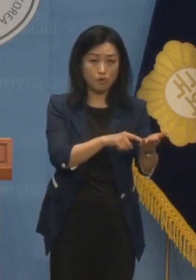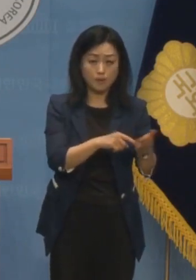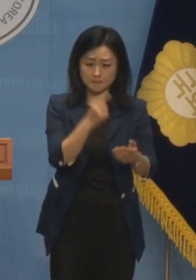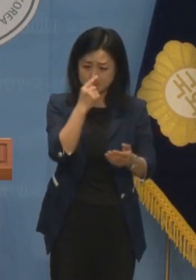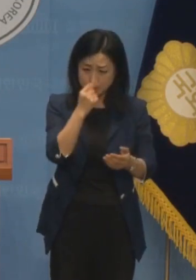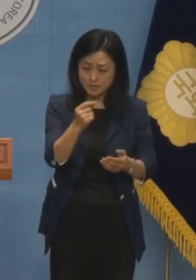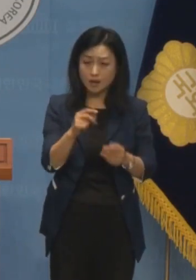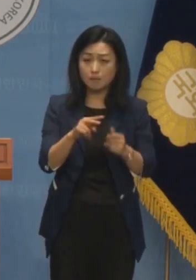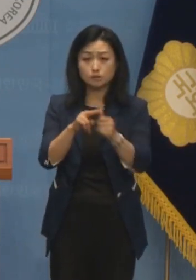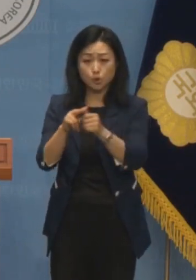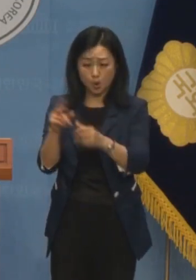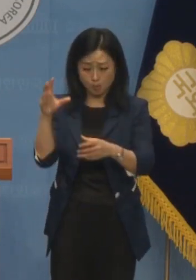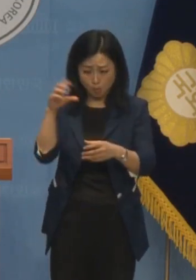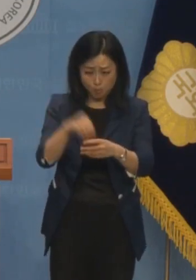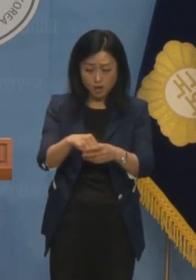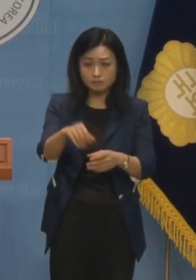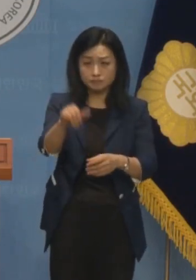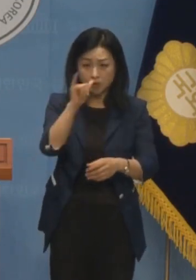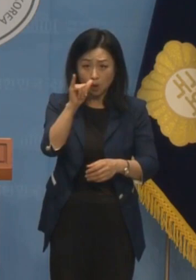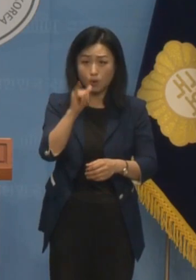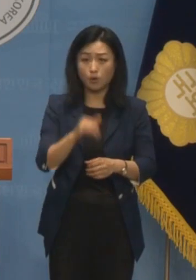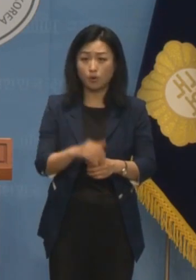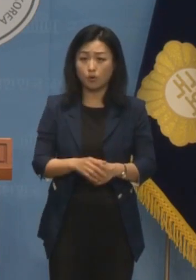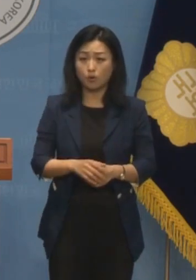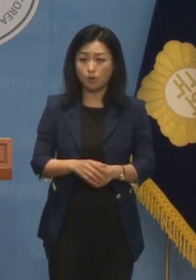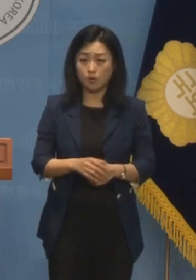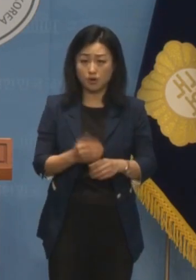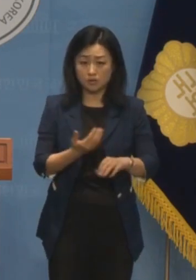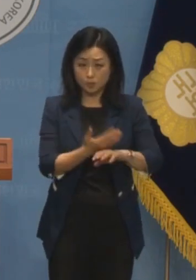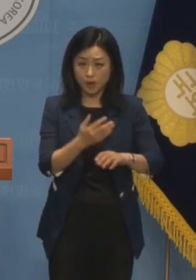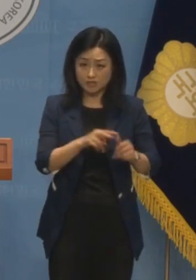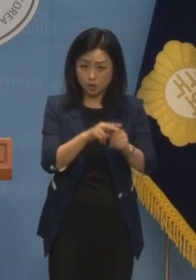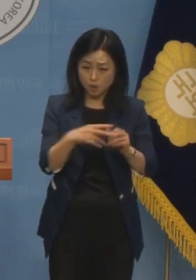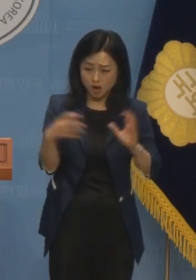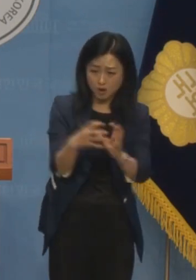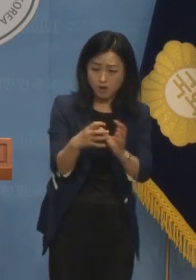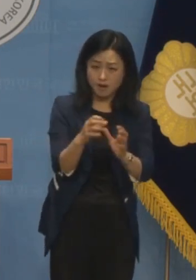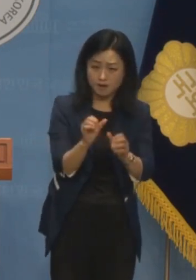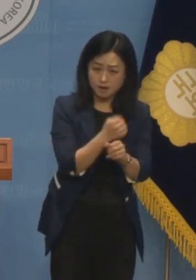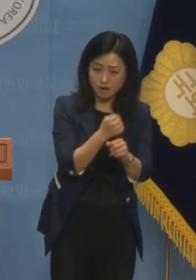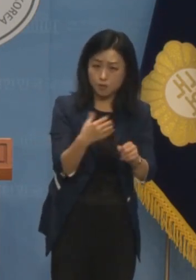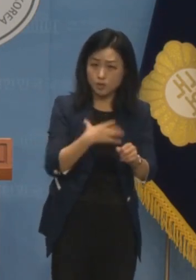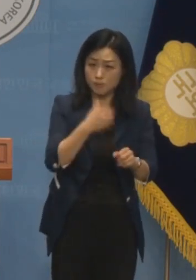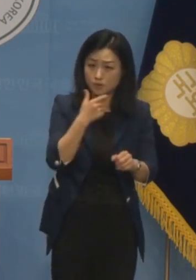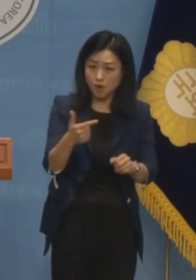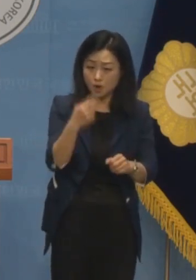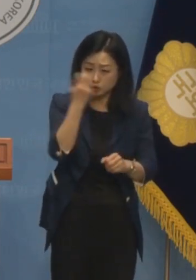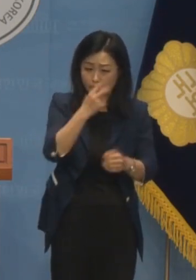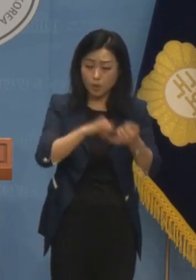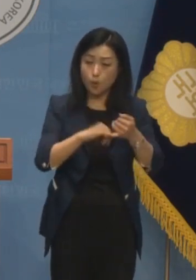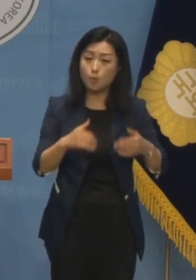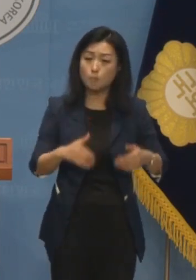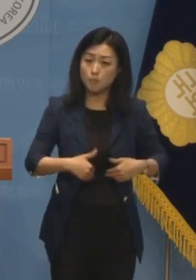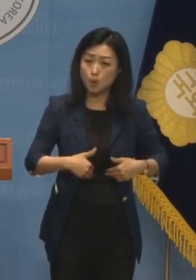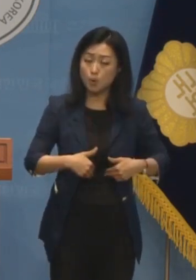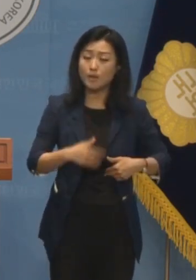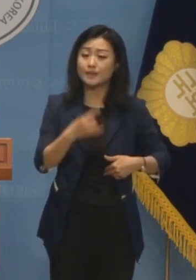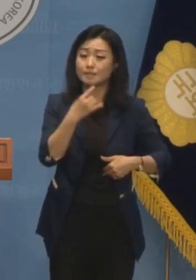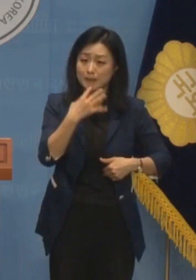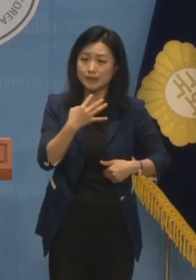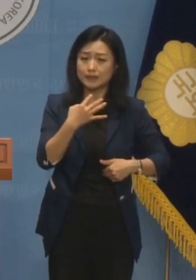민감한 신상정보가 포함되어 있고 다른 정보와 용이하게 결합되어 악용될 수 있어 수사에 꼭 필요한